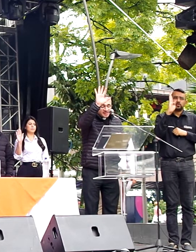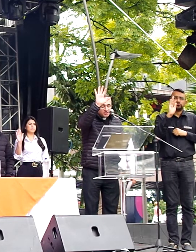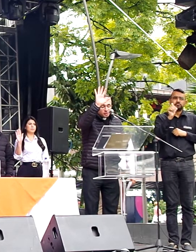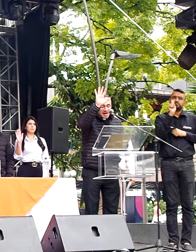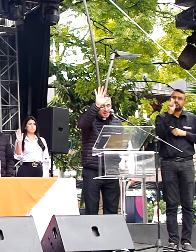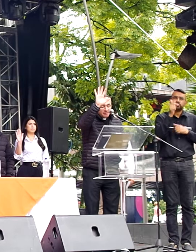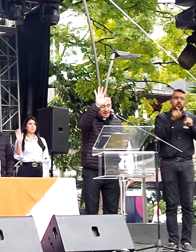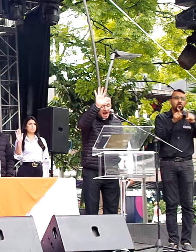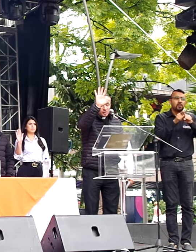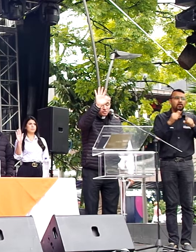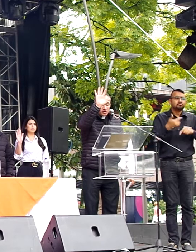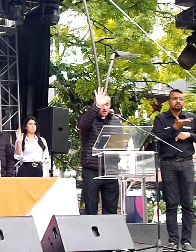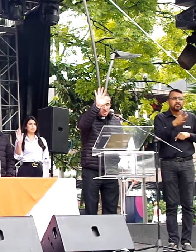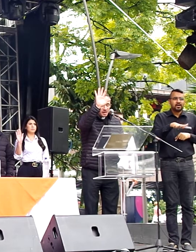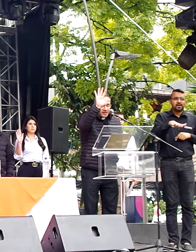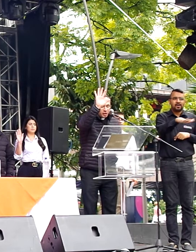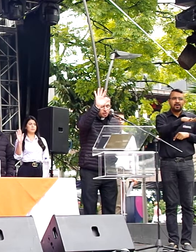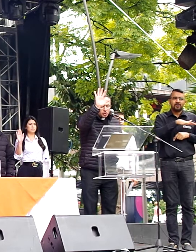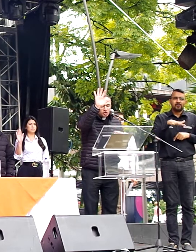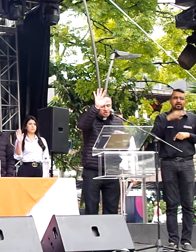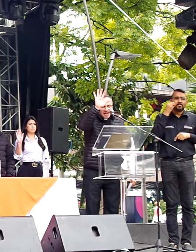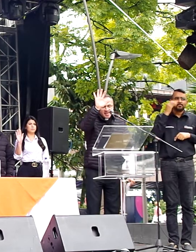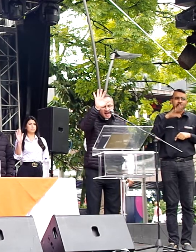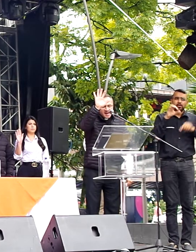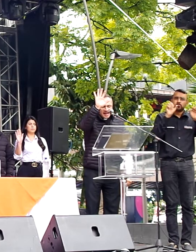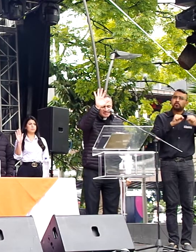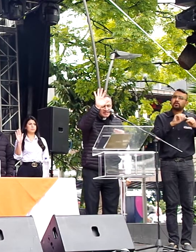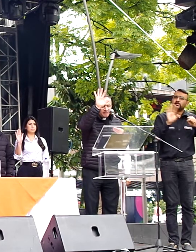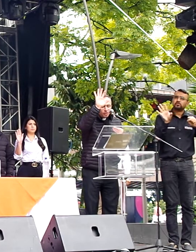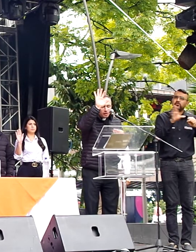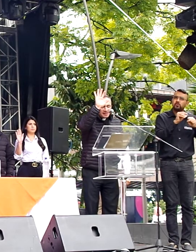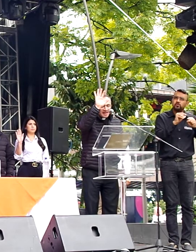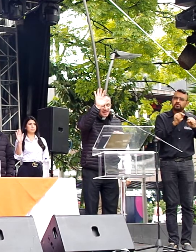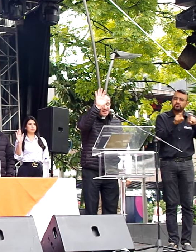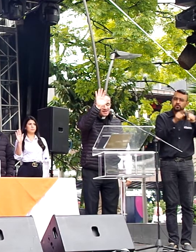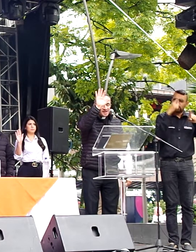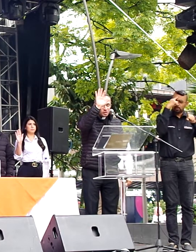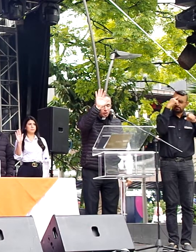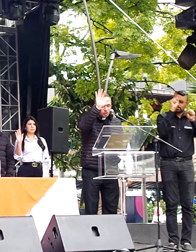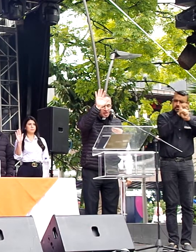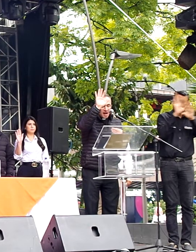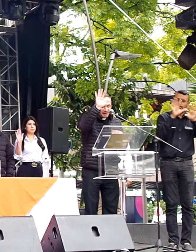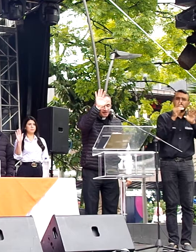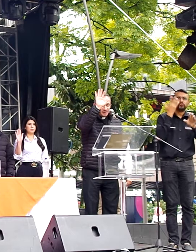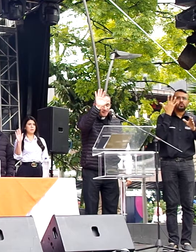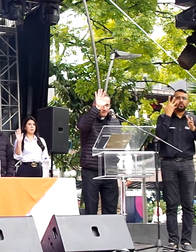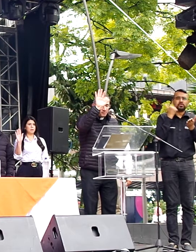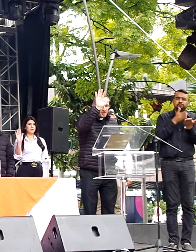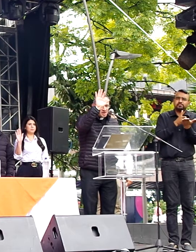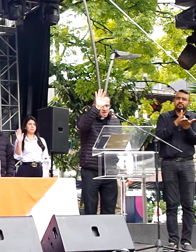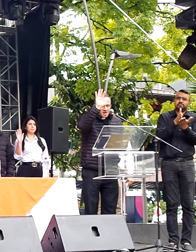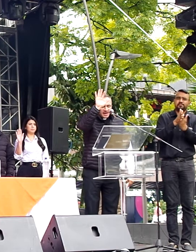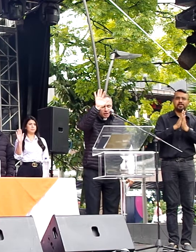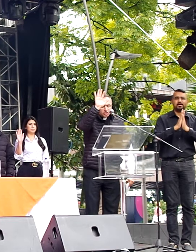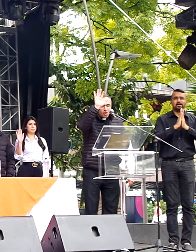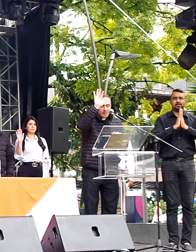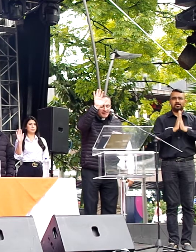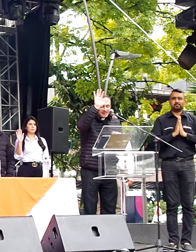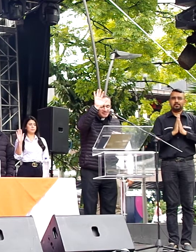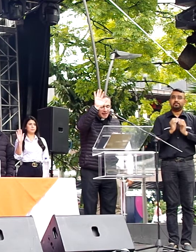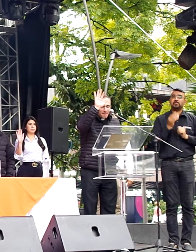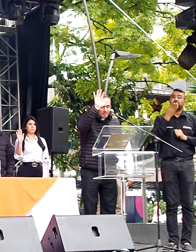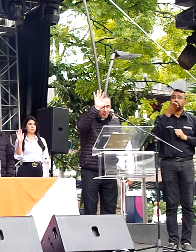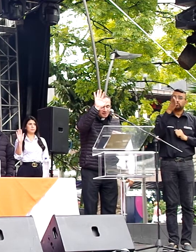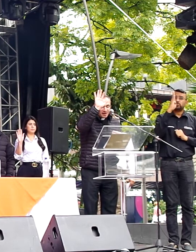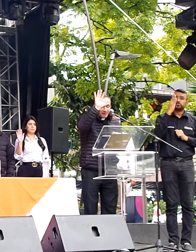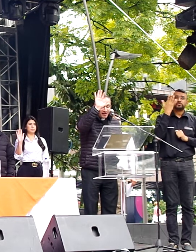bendiga nuestra ciudad de Envigado y nos conceda la sabiduría eterna. Todos, amén. Amén. Que Dios